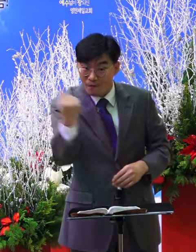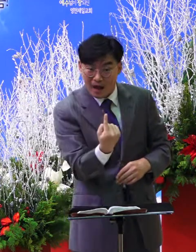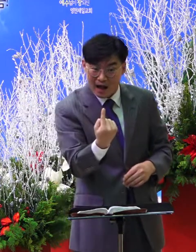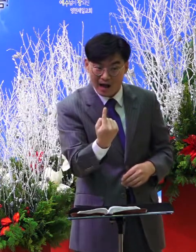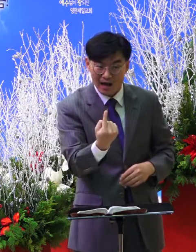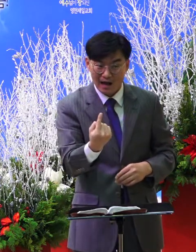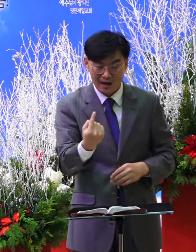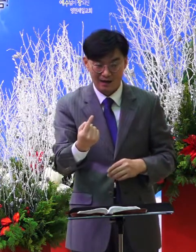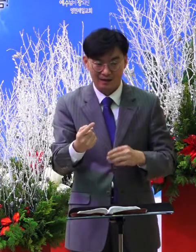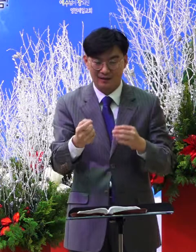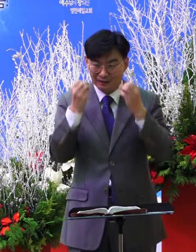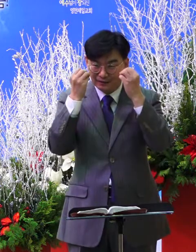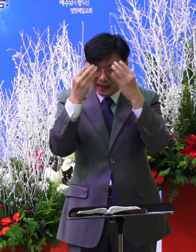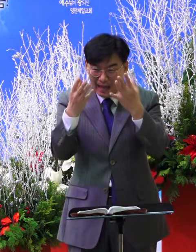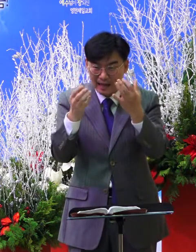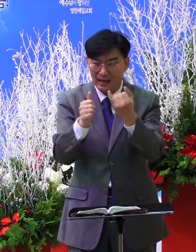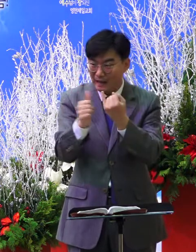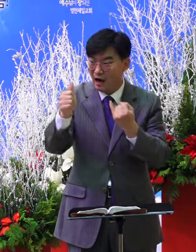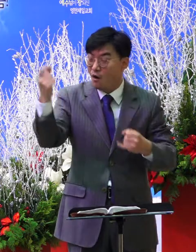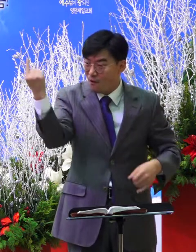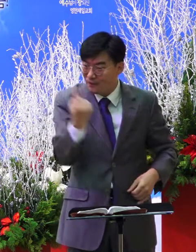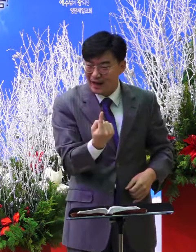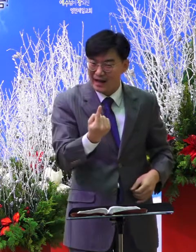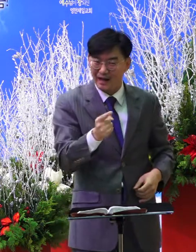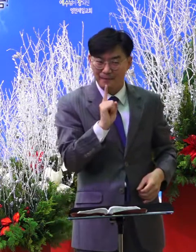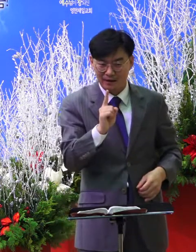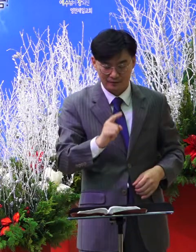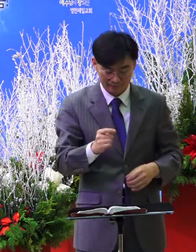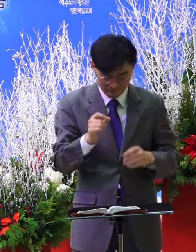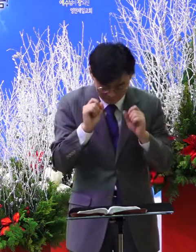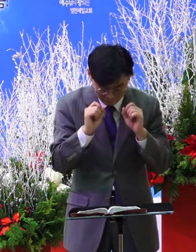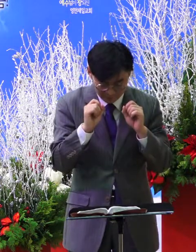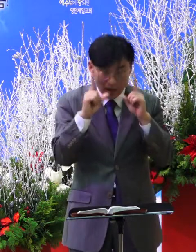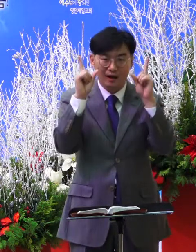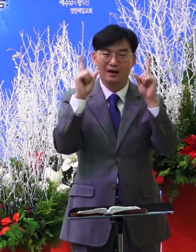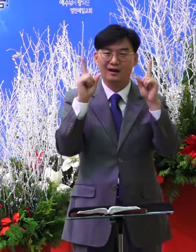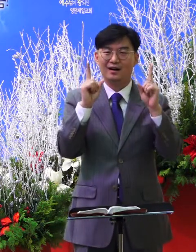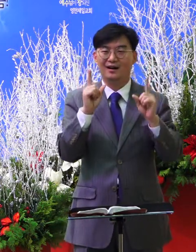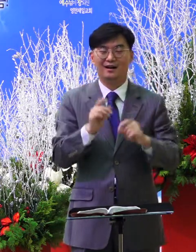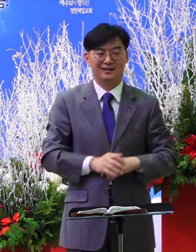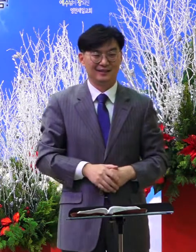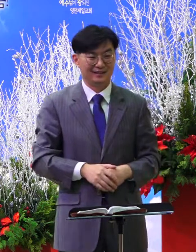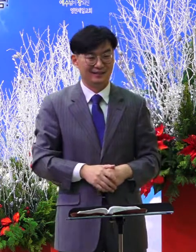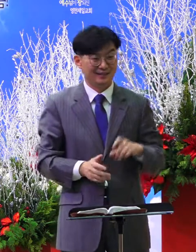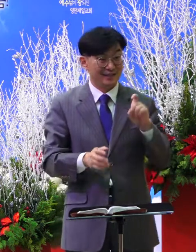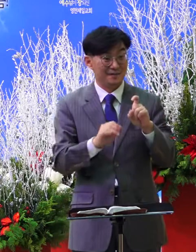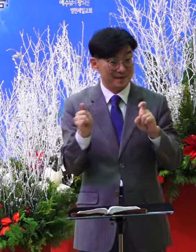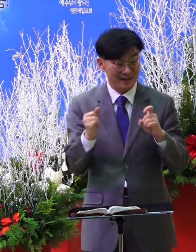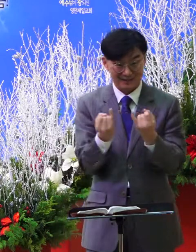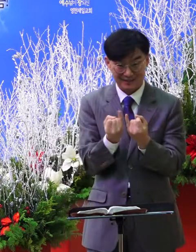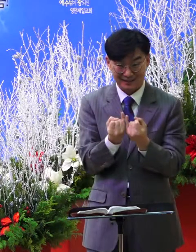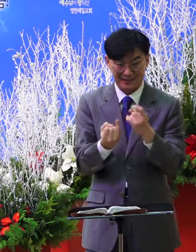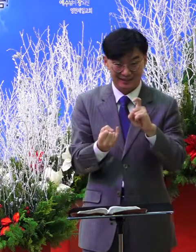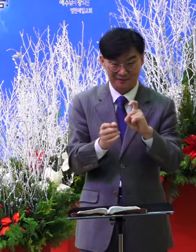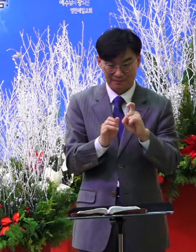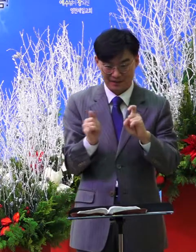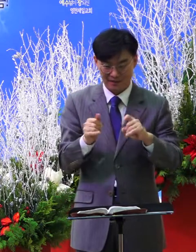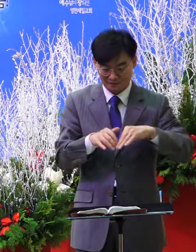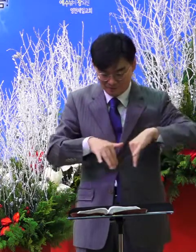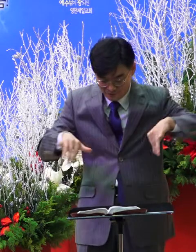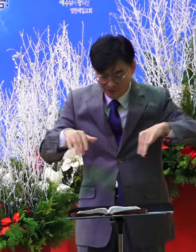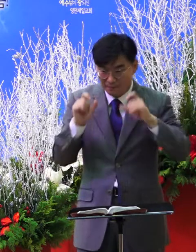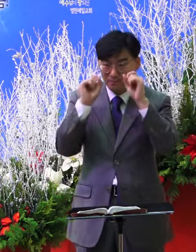오셨다! 이 소리를 듣고 이제 이 10처녀들이 잠에서 깨는 거죠. 근데 이런 날이